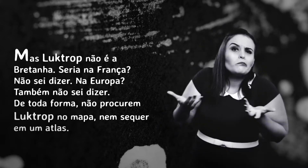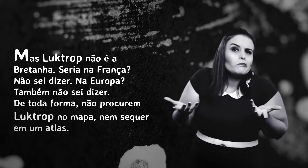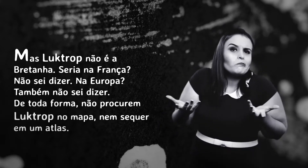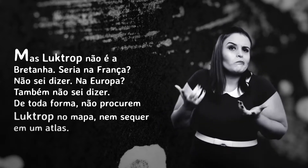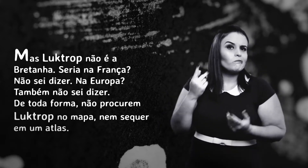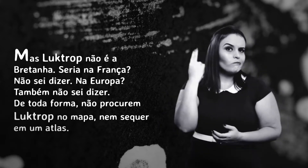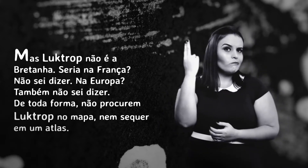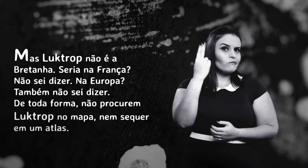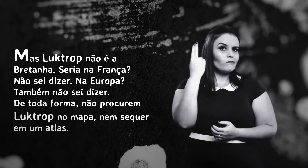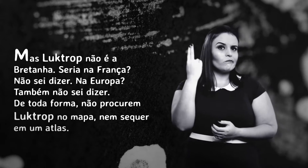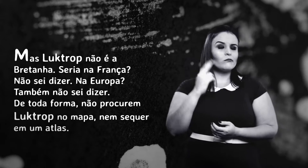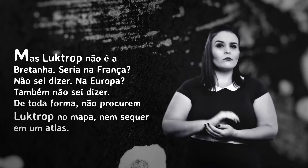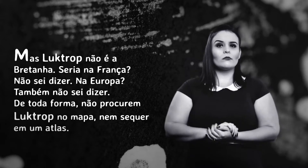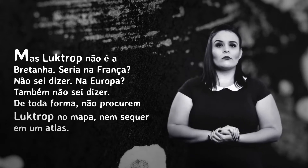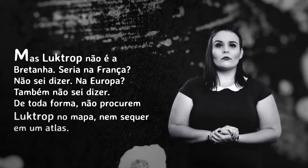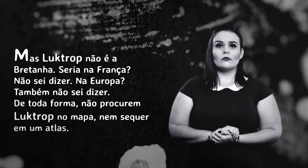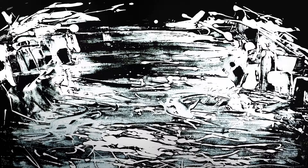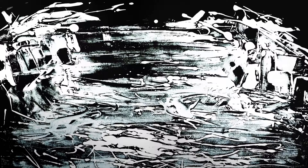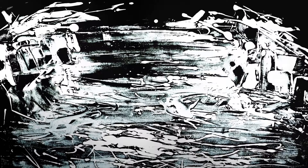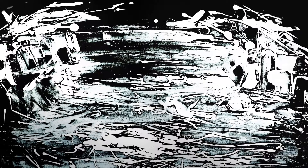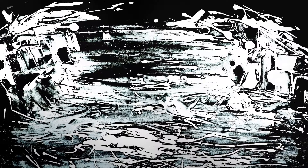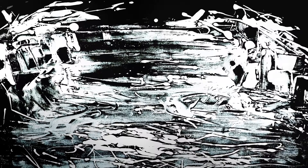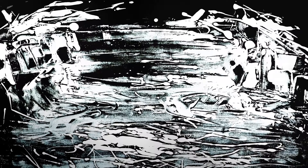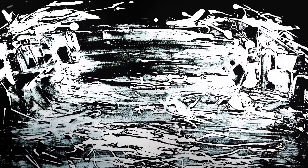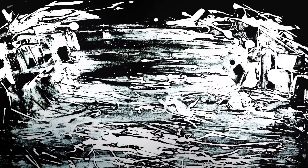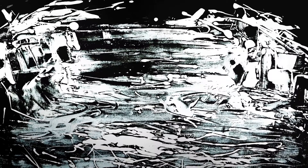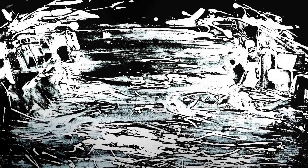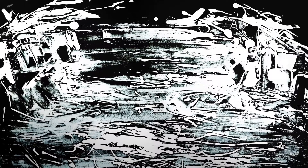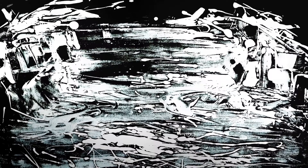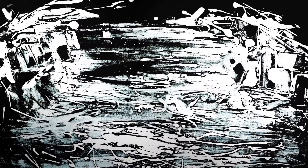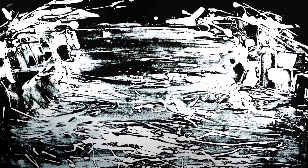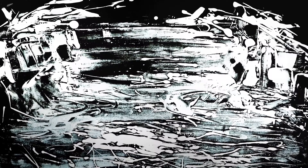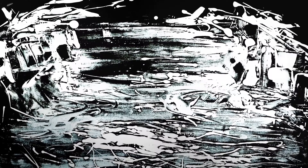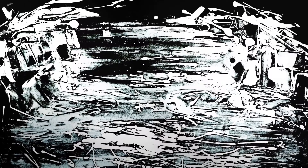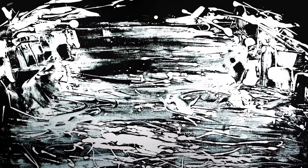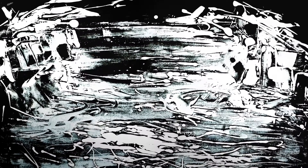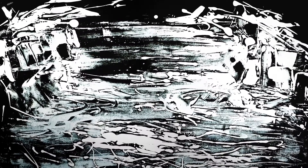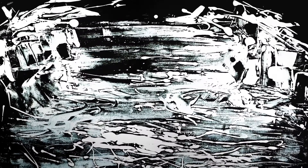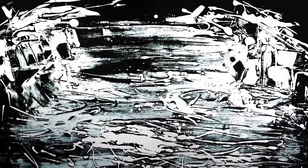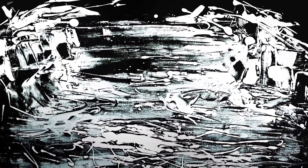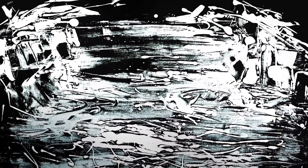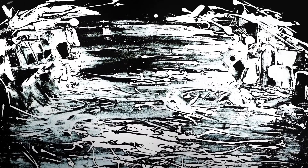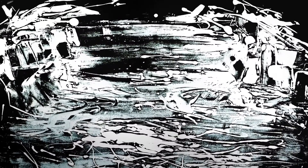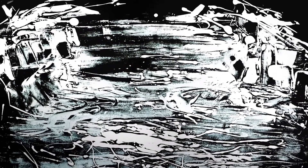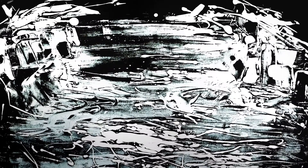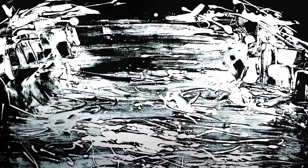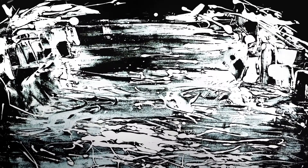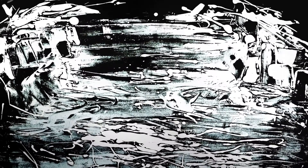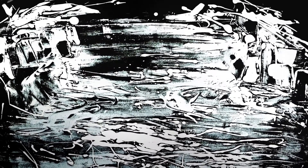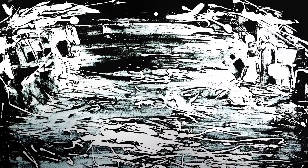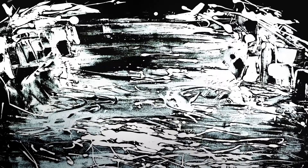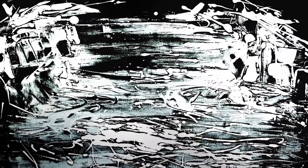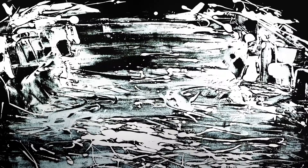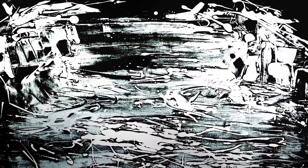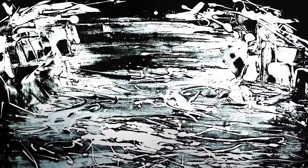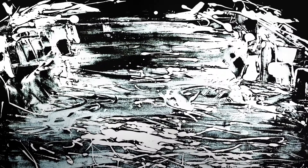em um atlas. Um enorme descampado ladeado por pequenas e rústicas cabanas, tudo impresso